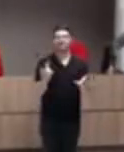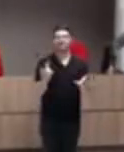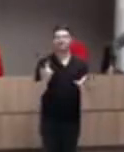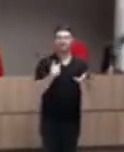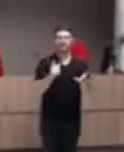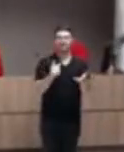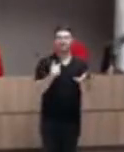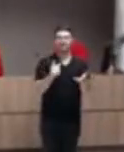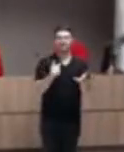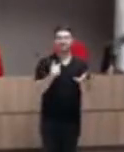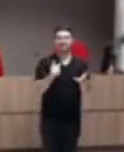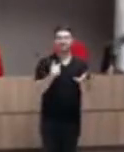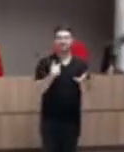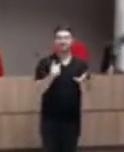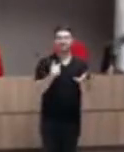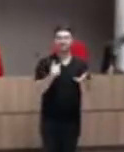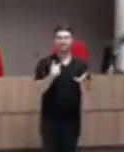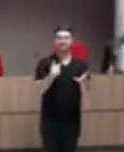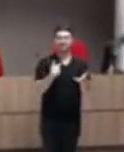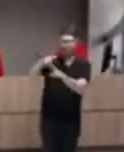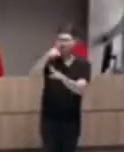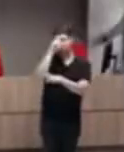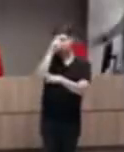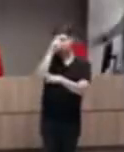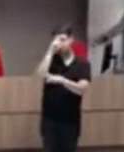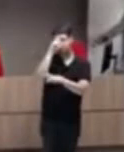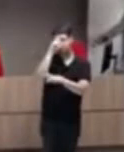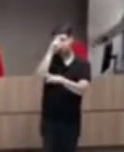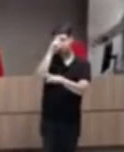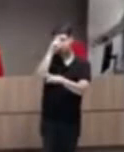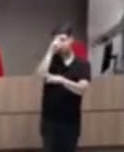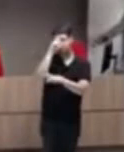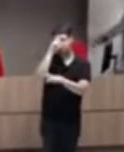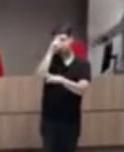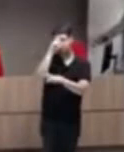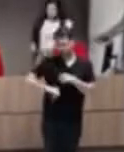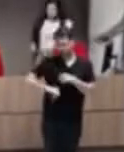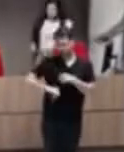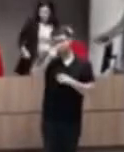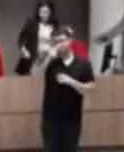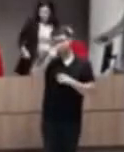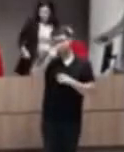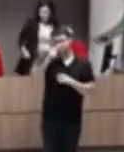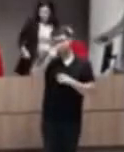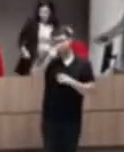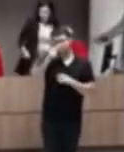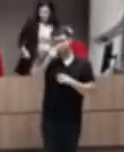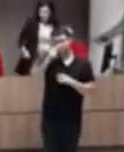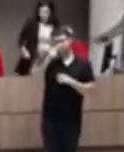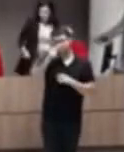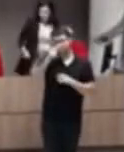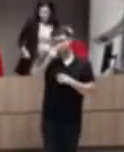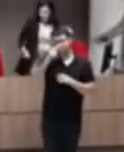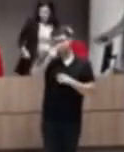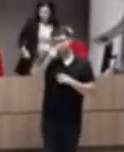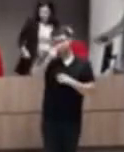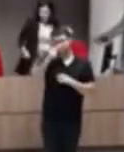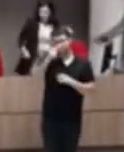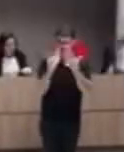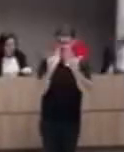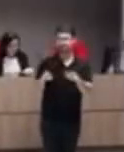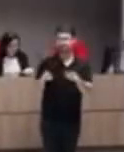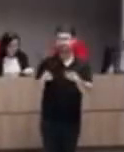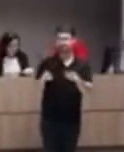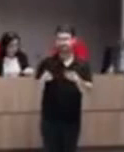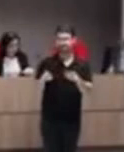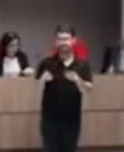privadas de sua liberdade em hospitais psiquiátricos, sofrem. Os trabalhadores e trabalhadoras dessas instituições também estão em situação particular,